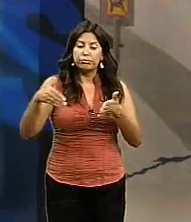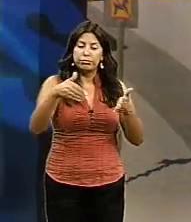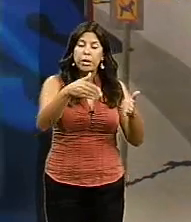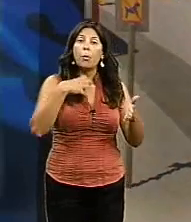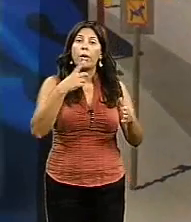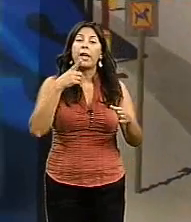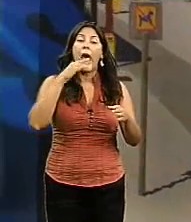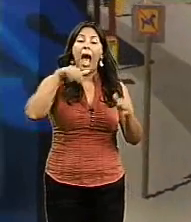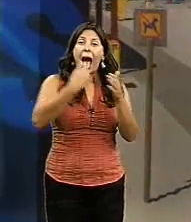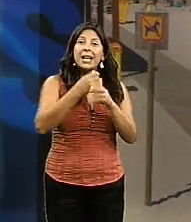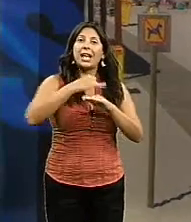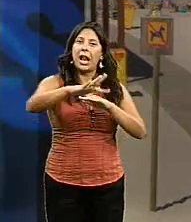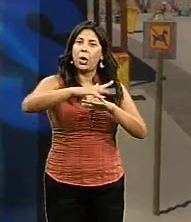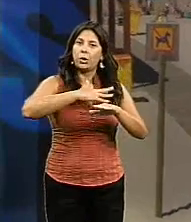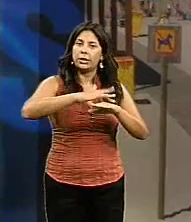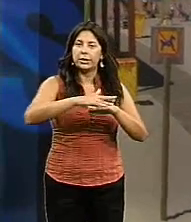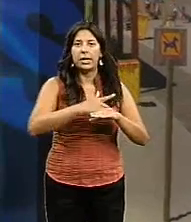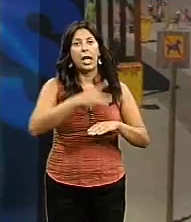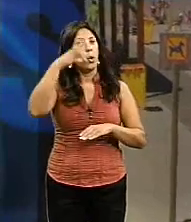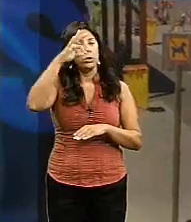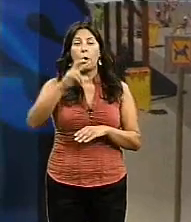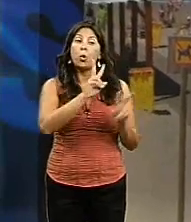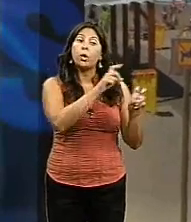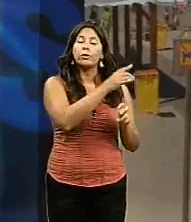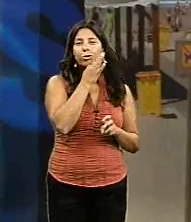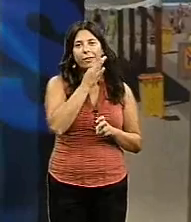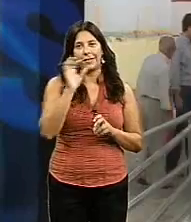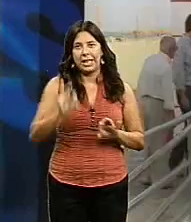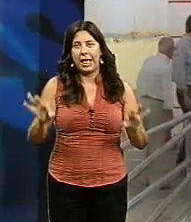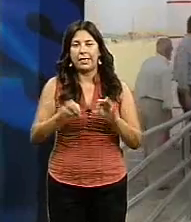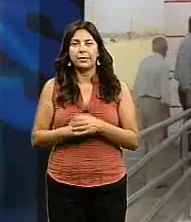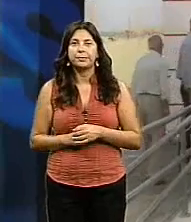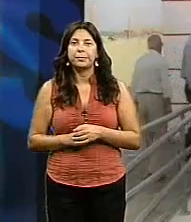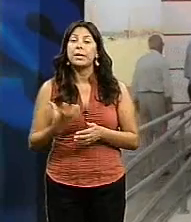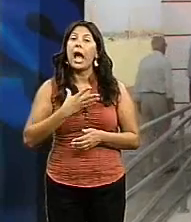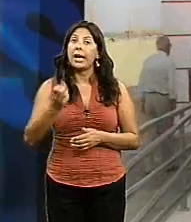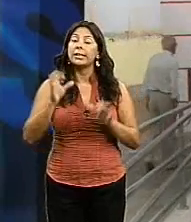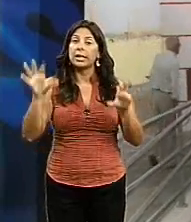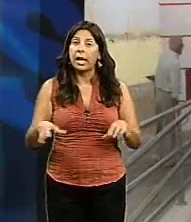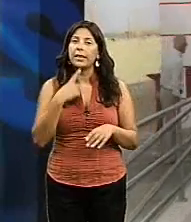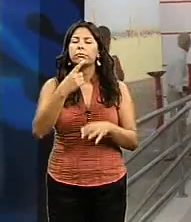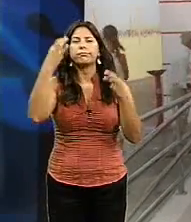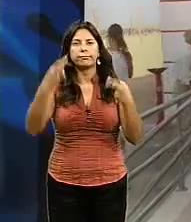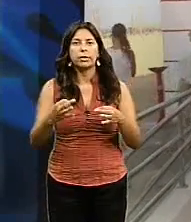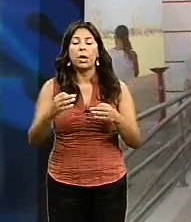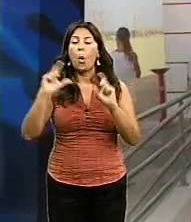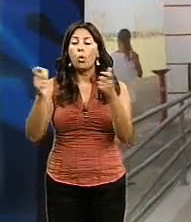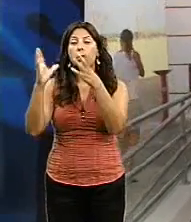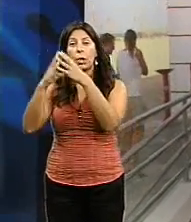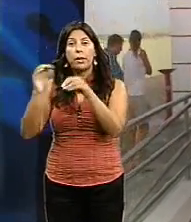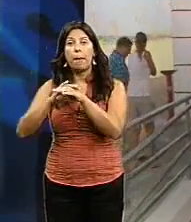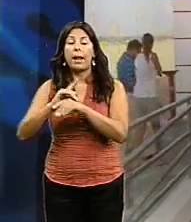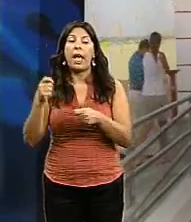la orilla, algo que todavía no ocurre en el nuevo acceso para minusválidos. Teófila Martínez asegura que el acuerdo con la Junta para dotar